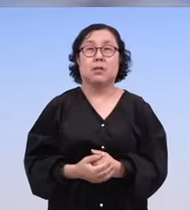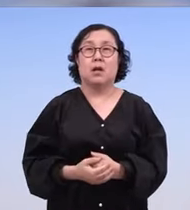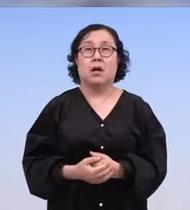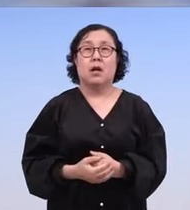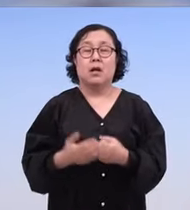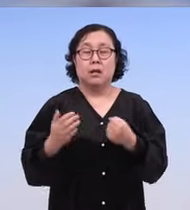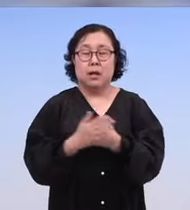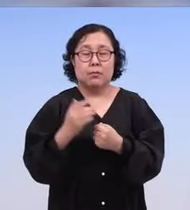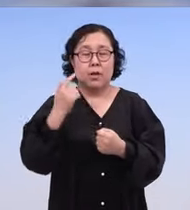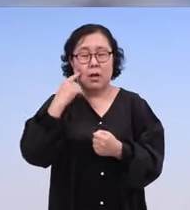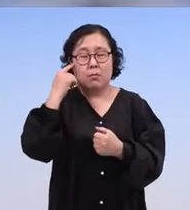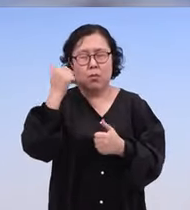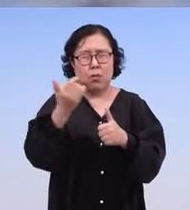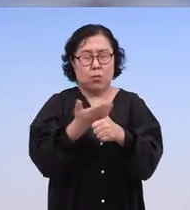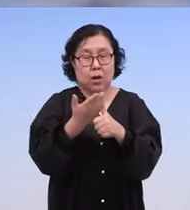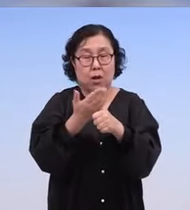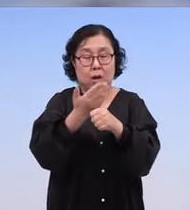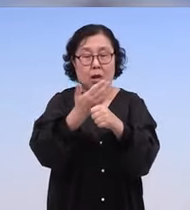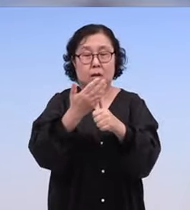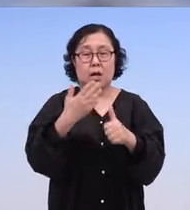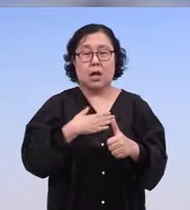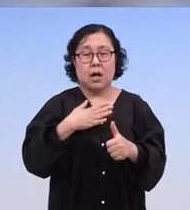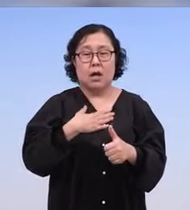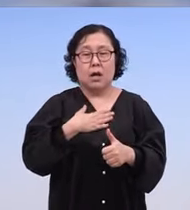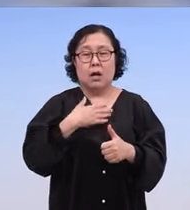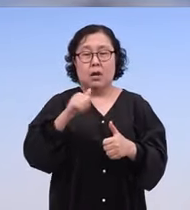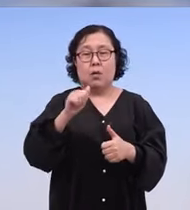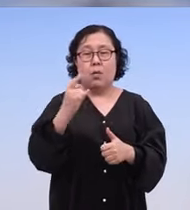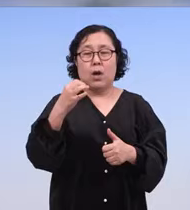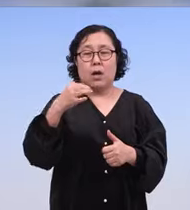계속 목회 회의가 온다. 어떻게 그렇게